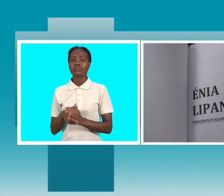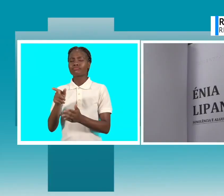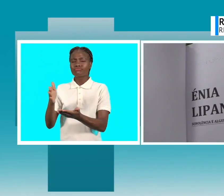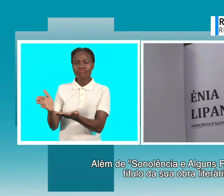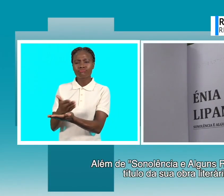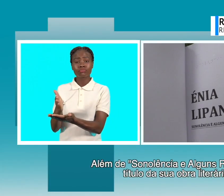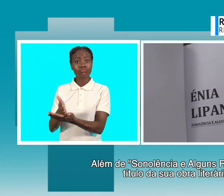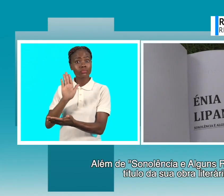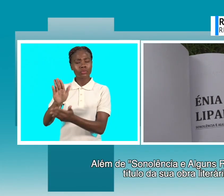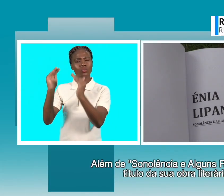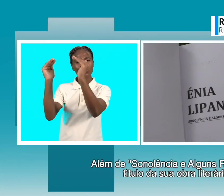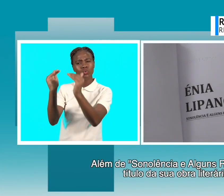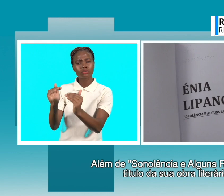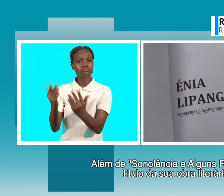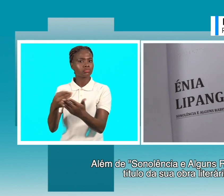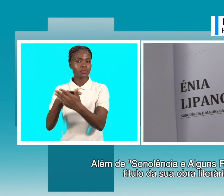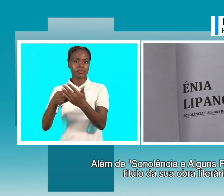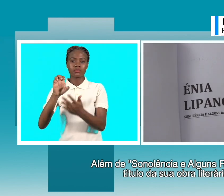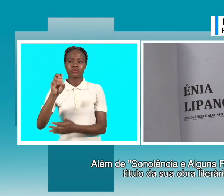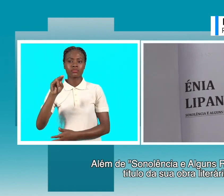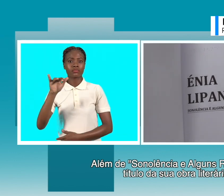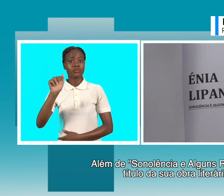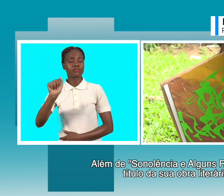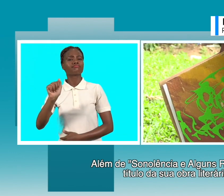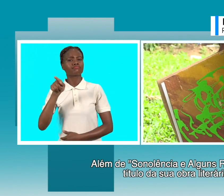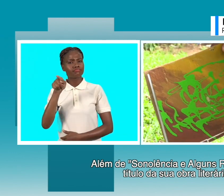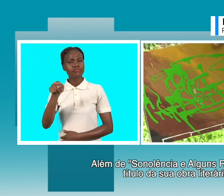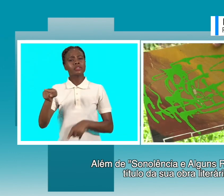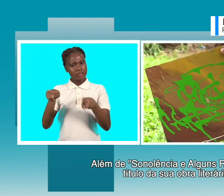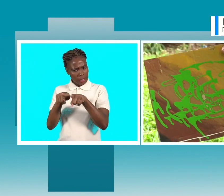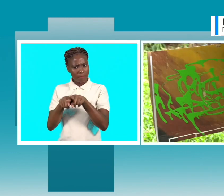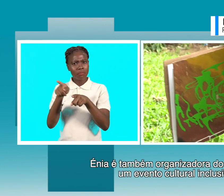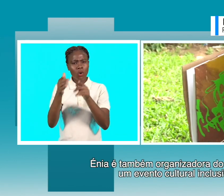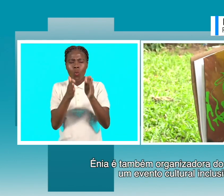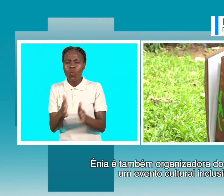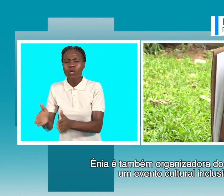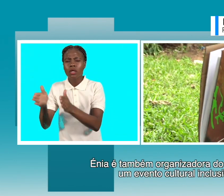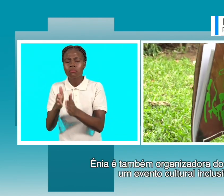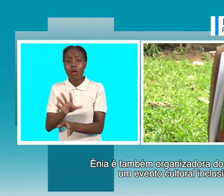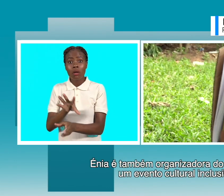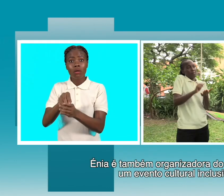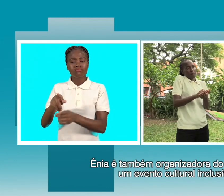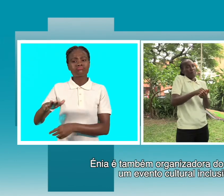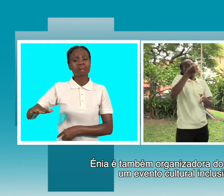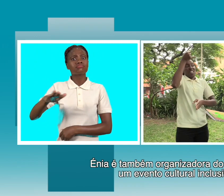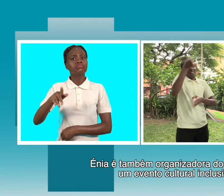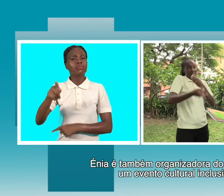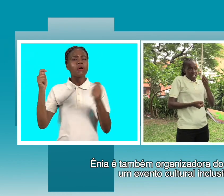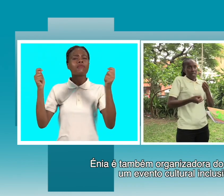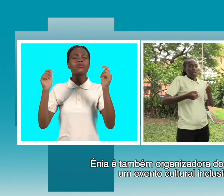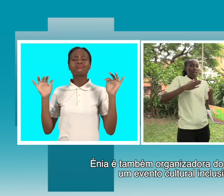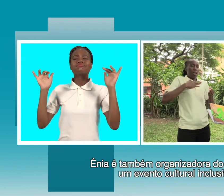Além de sonelência e alguns rabiscos, título da sua obra literária, Enia é também organizadora do